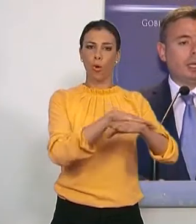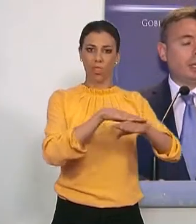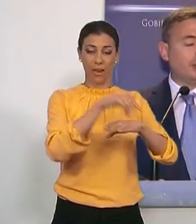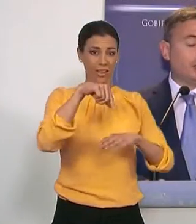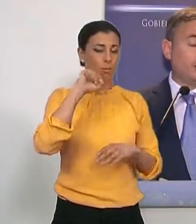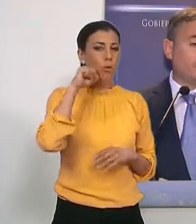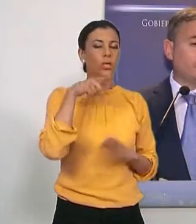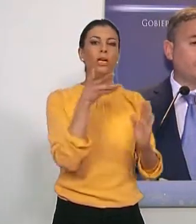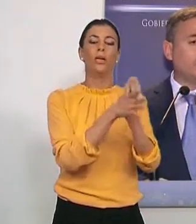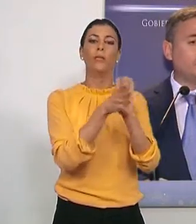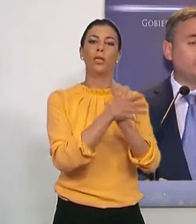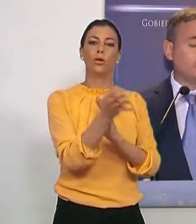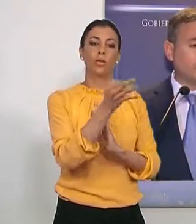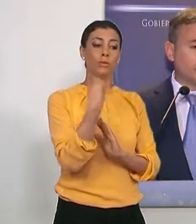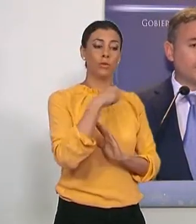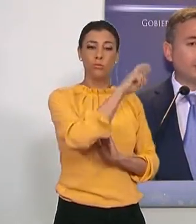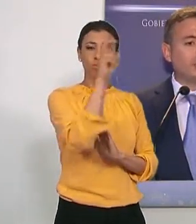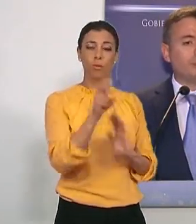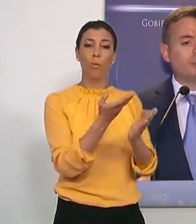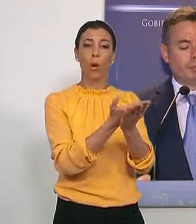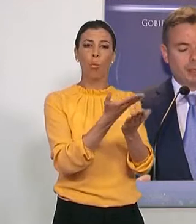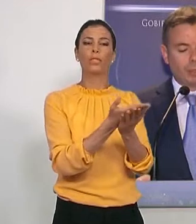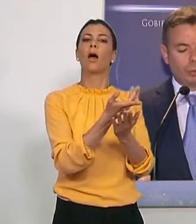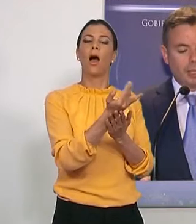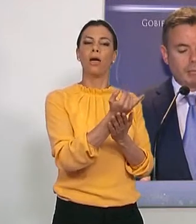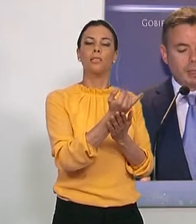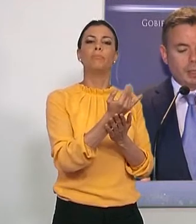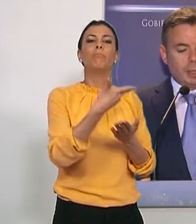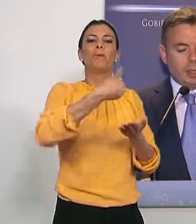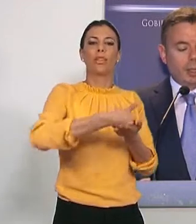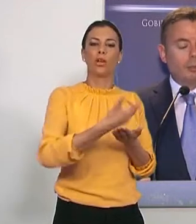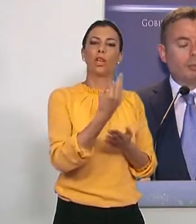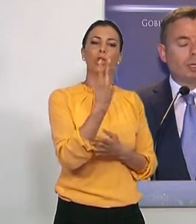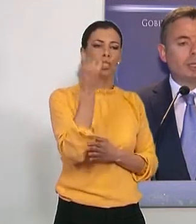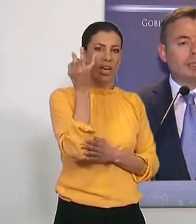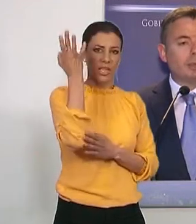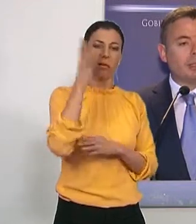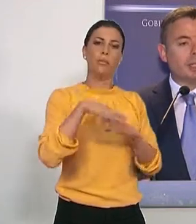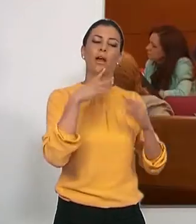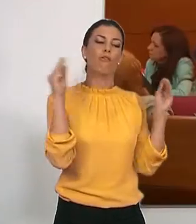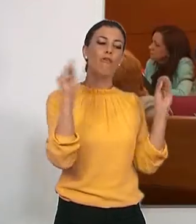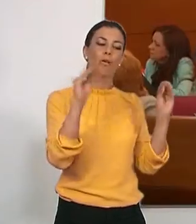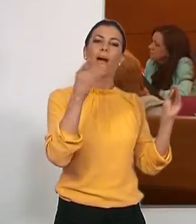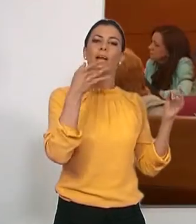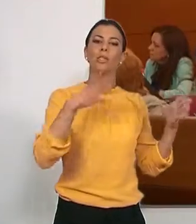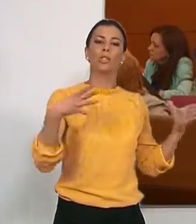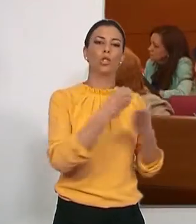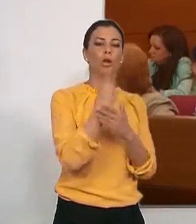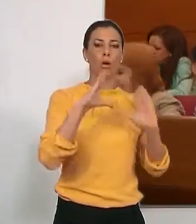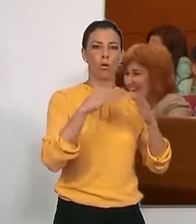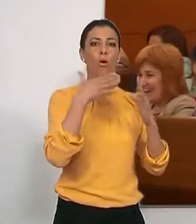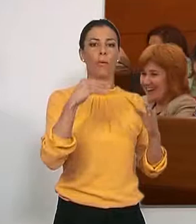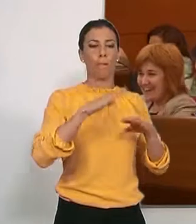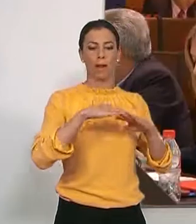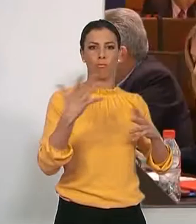del gobierno municipal en motril explicó que entre las propuestas subraya la petición de dos iniciativas para formar al